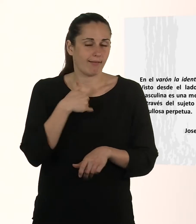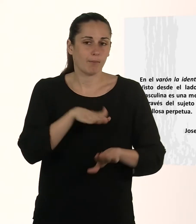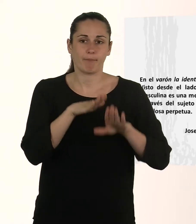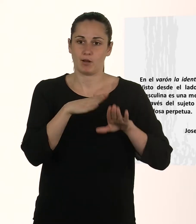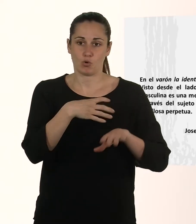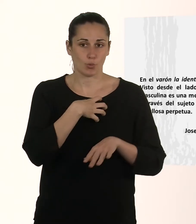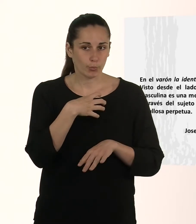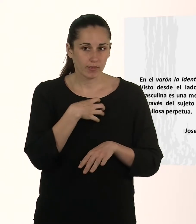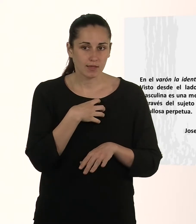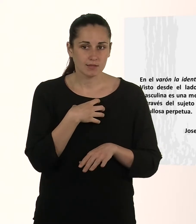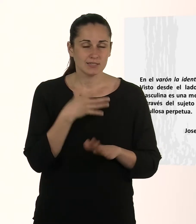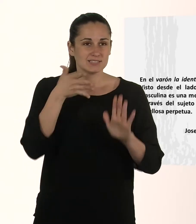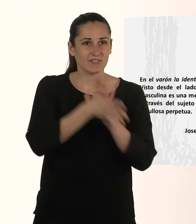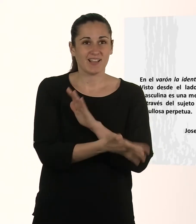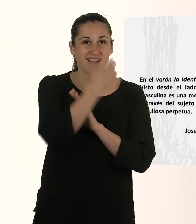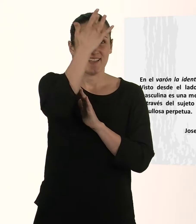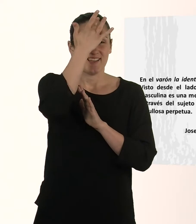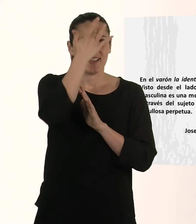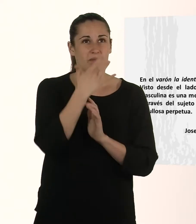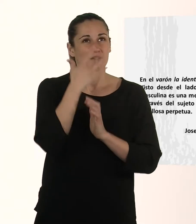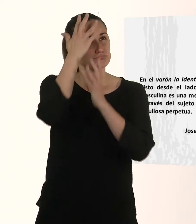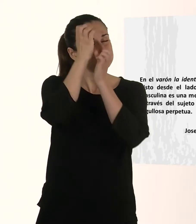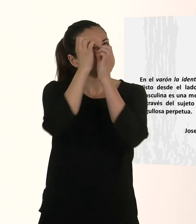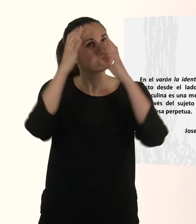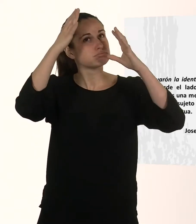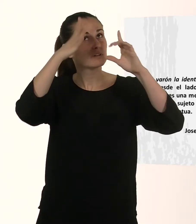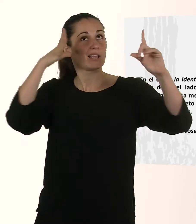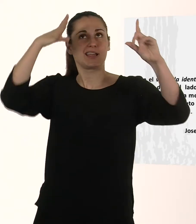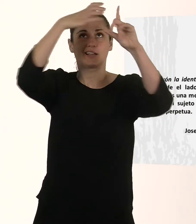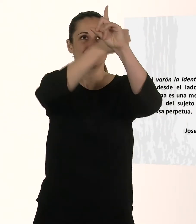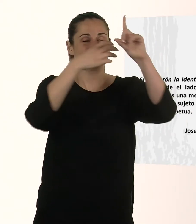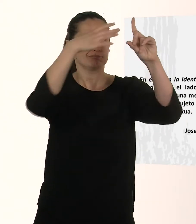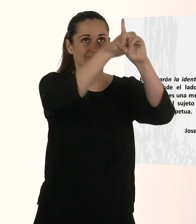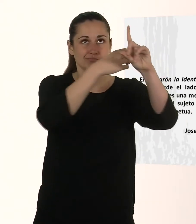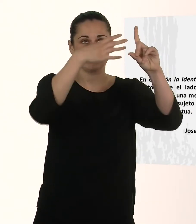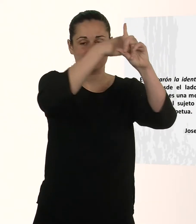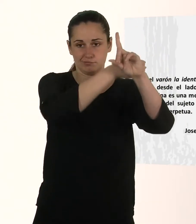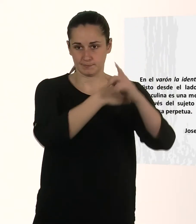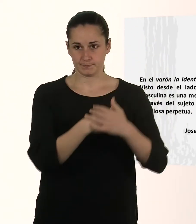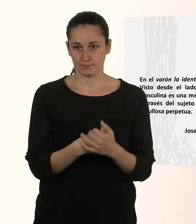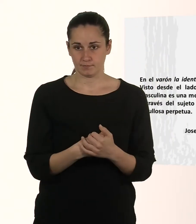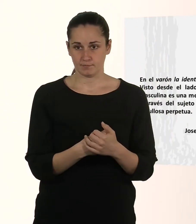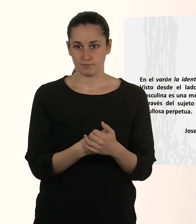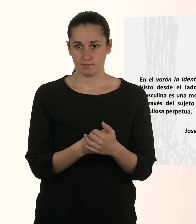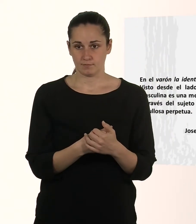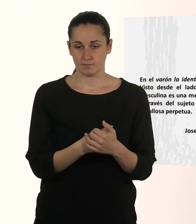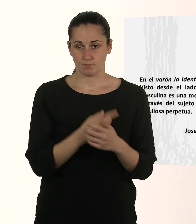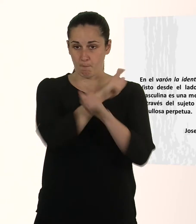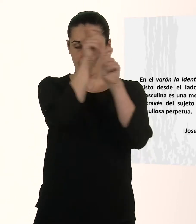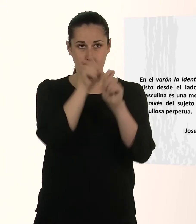podrá alcanzar nunca esas imágenes fantasmagóricas, idealizadas, que se presentan en el